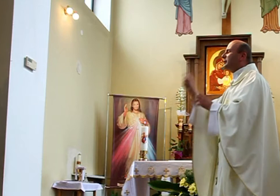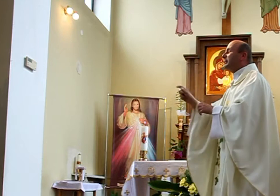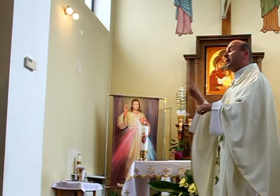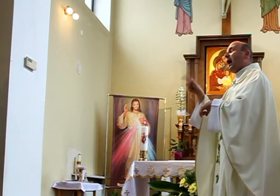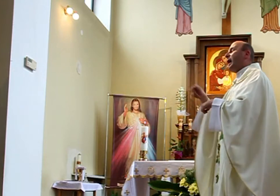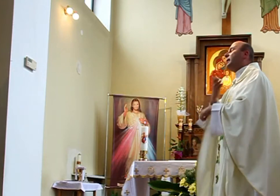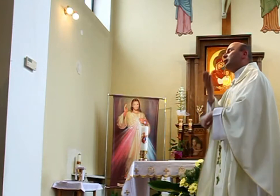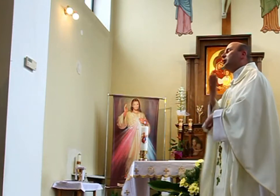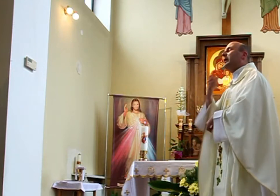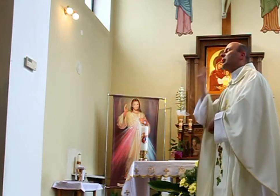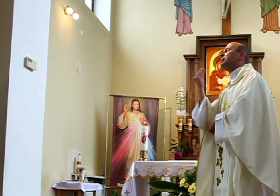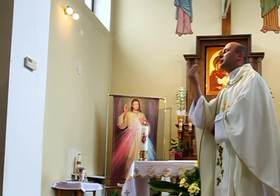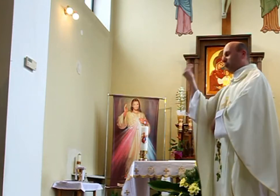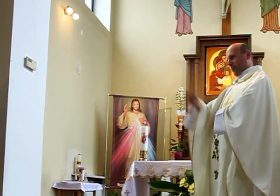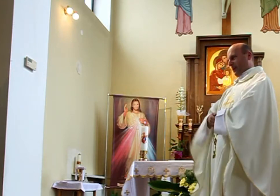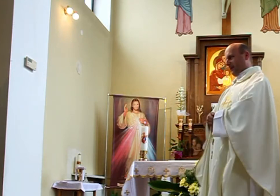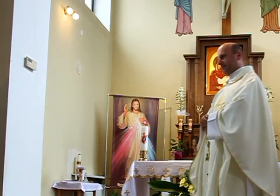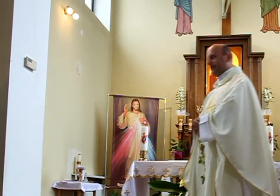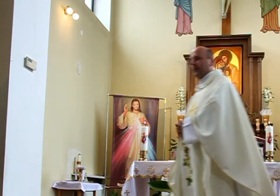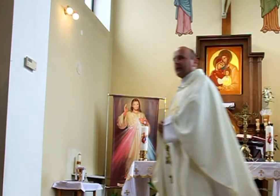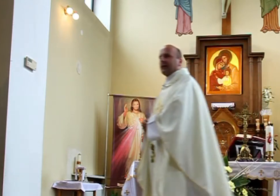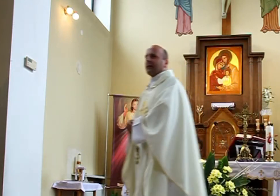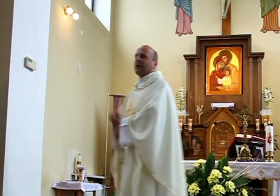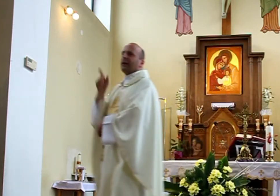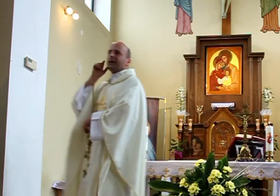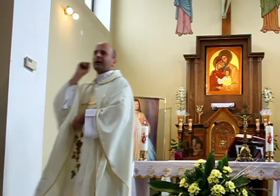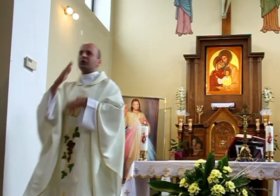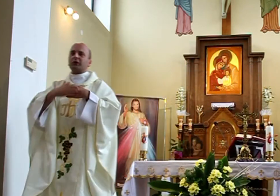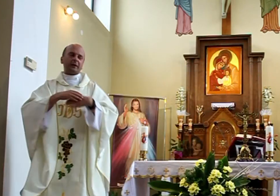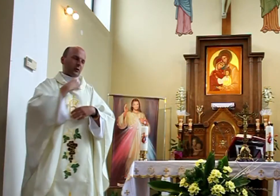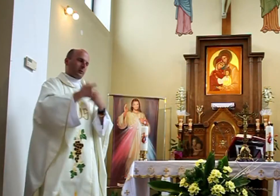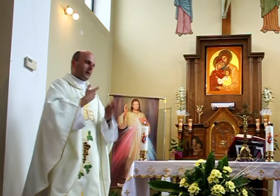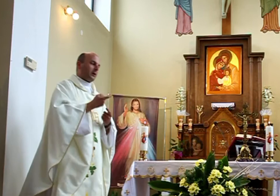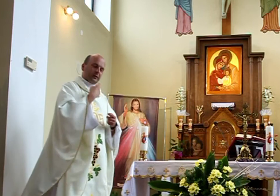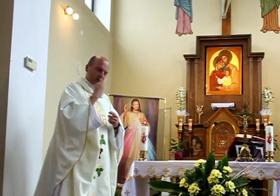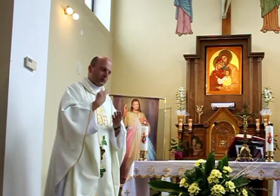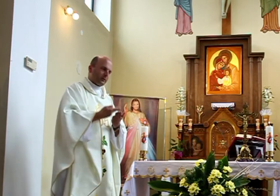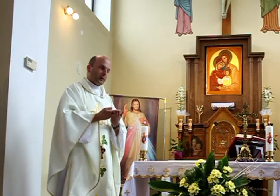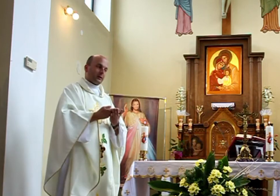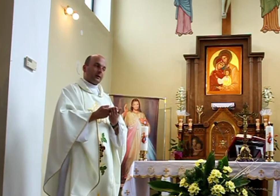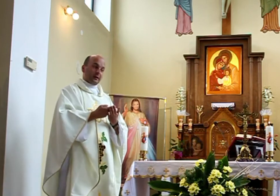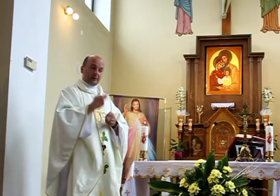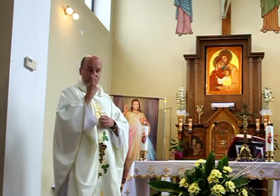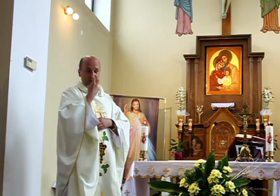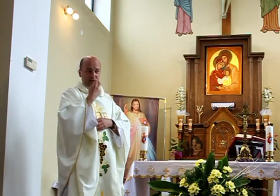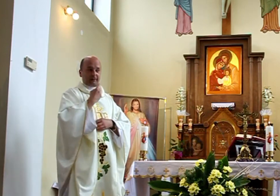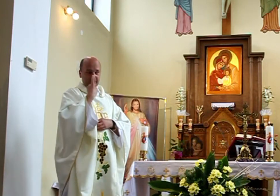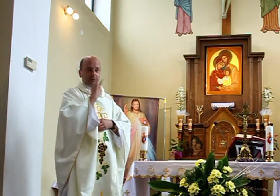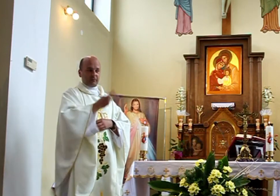Ciebie, ale zupa musi być super. I żona odpowiada: No ciekawe,